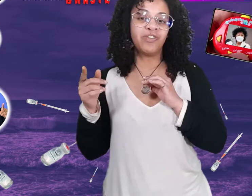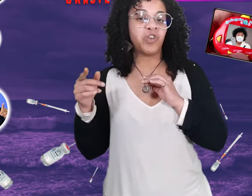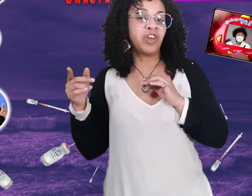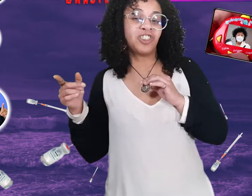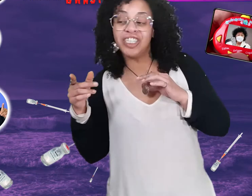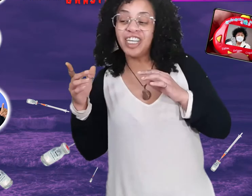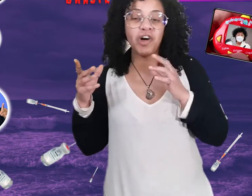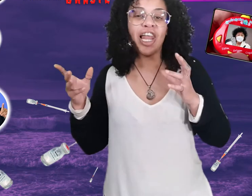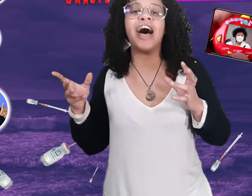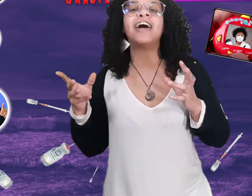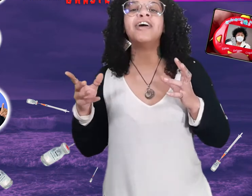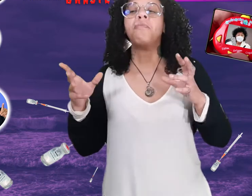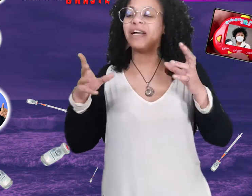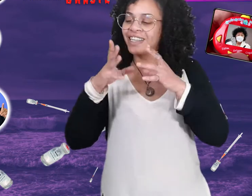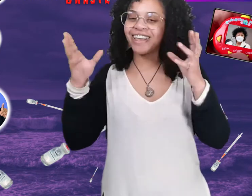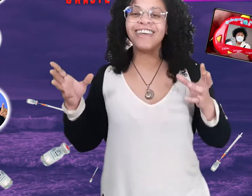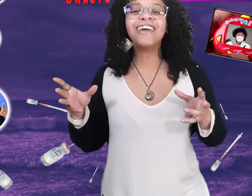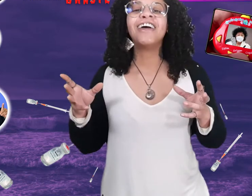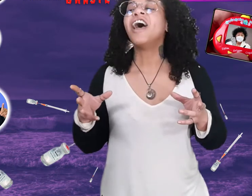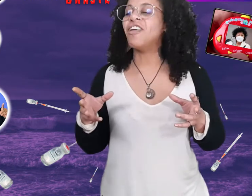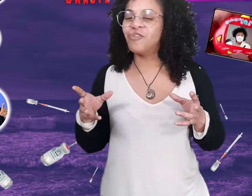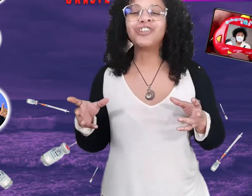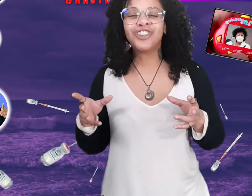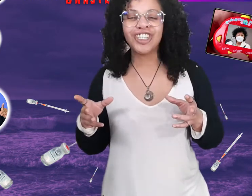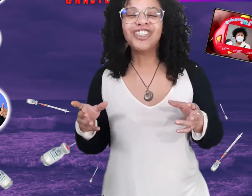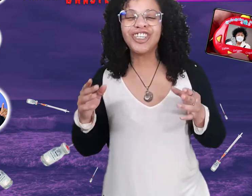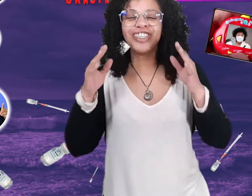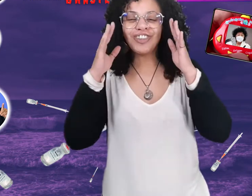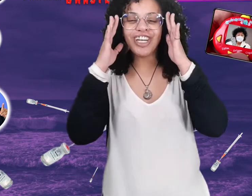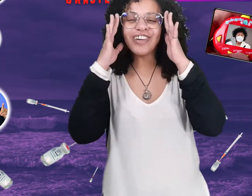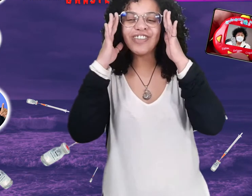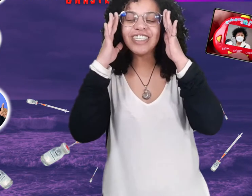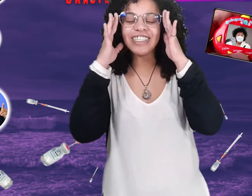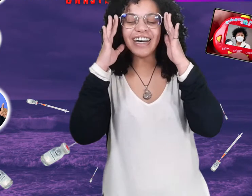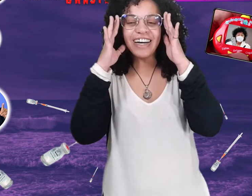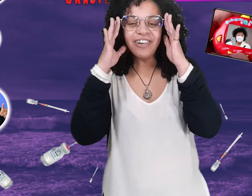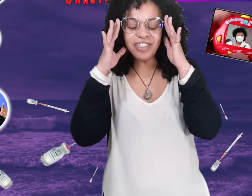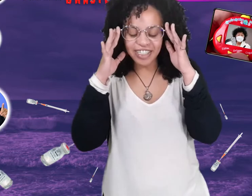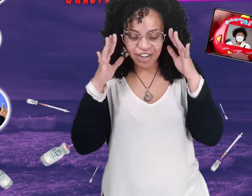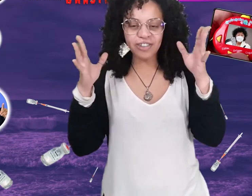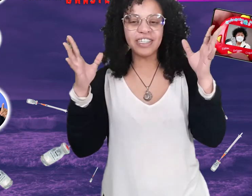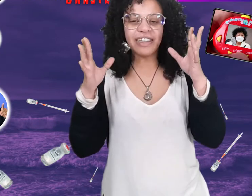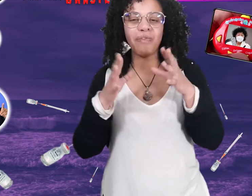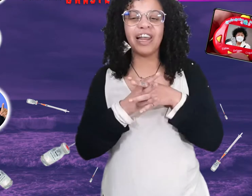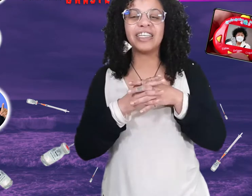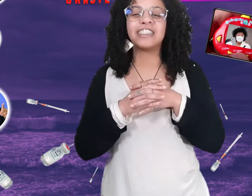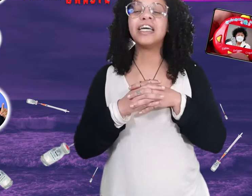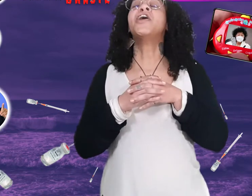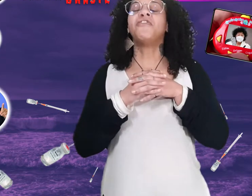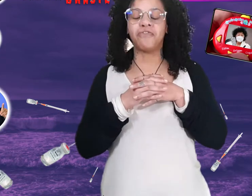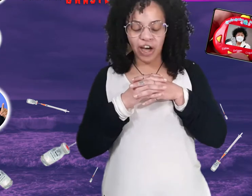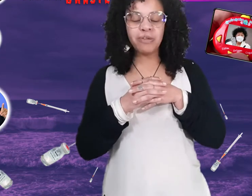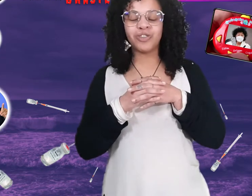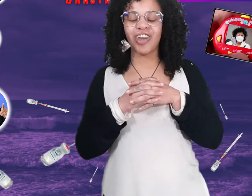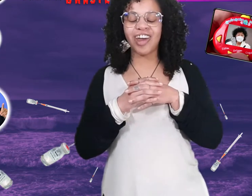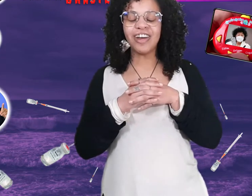possível desenrolar. Mas aí é um monte de encheção de linguiça. O circo se estabelece. Vamos ver